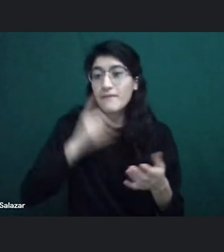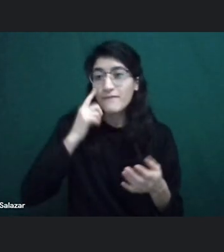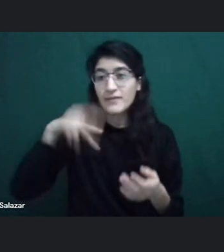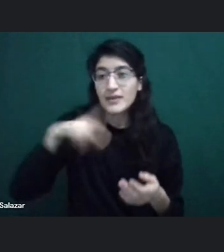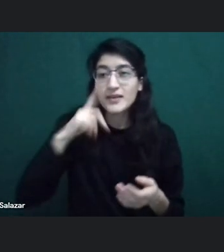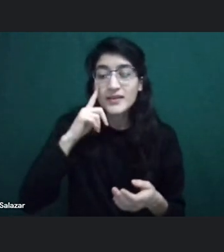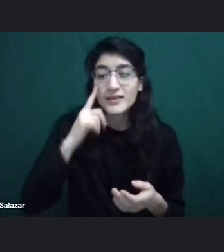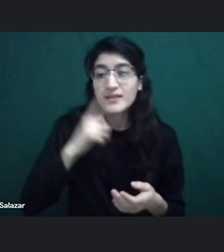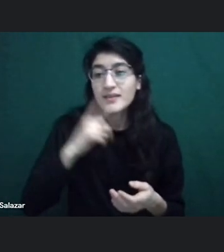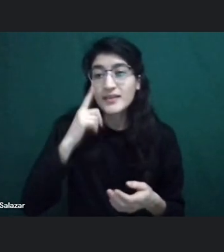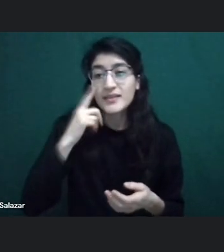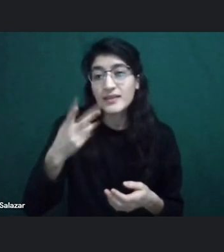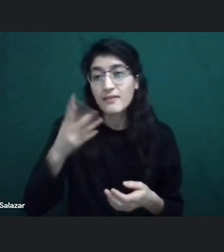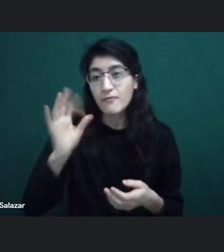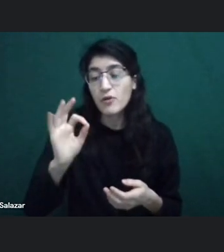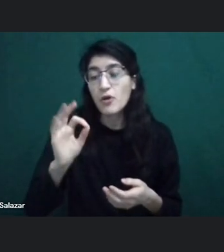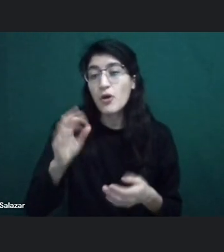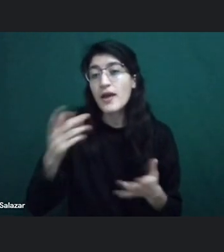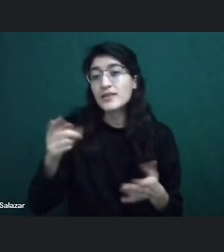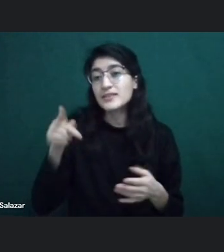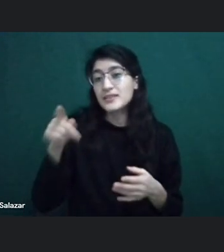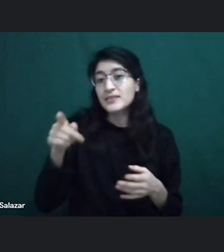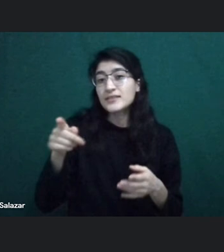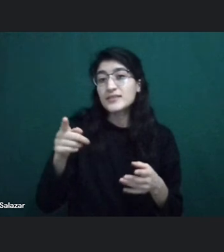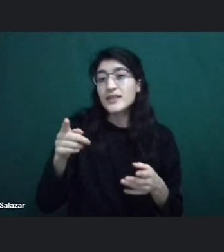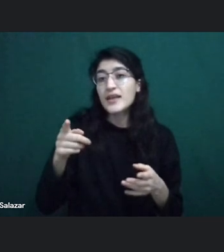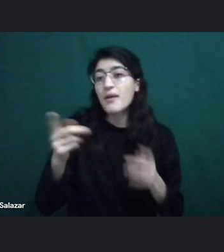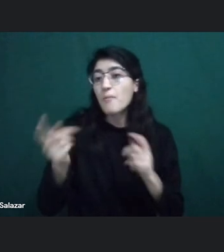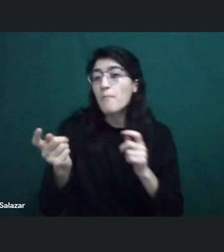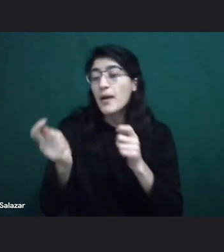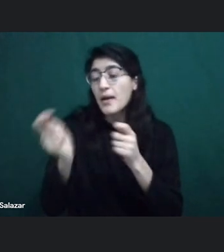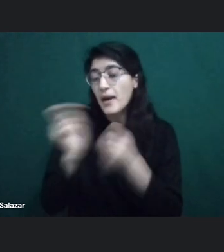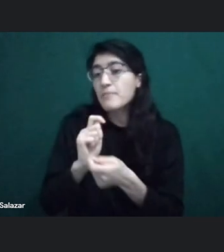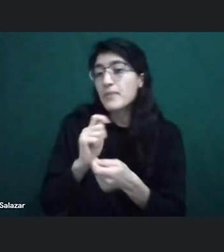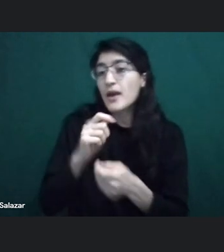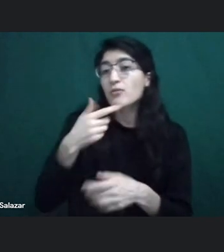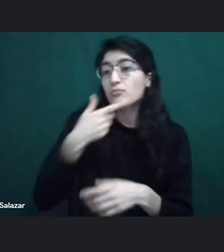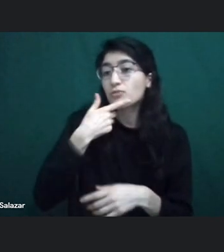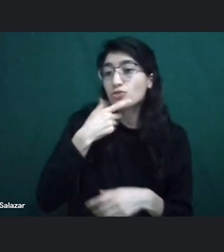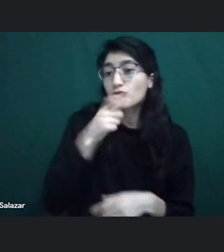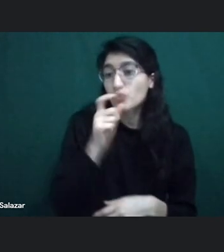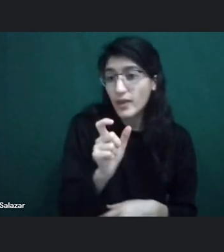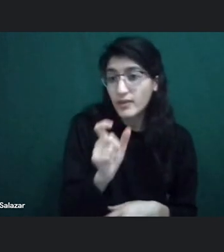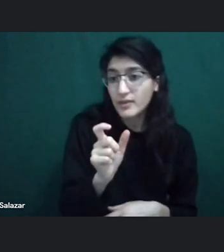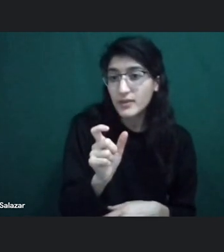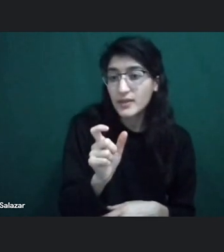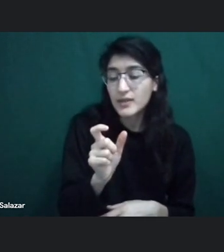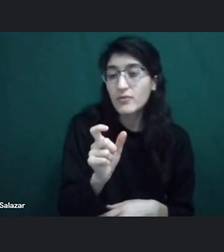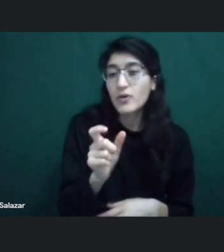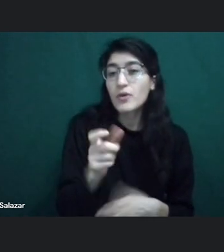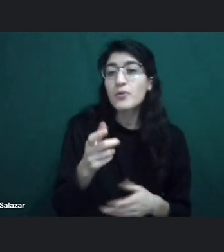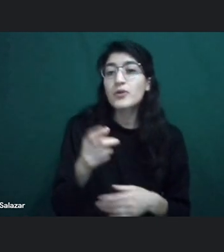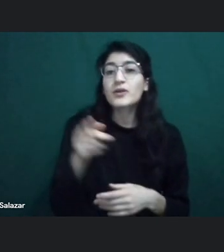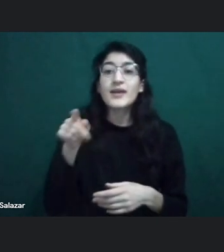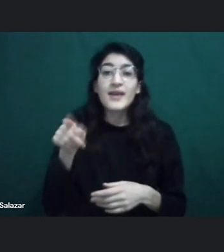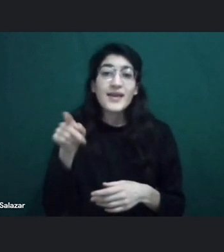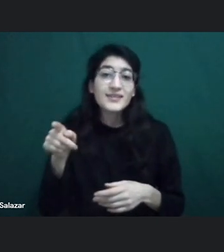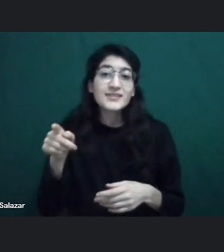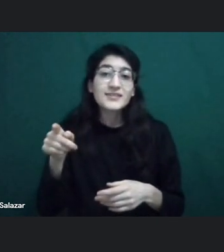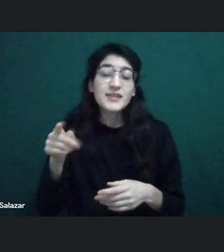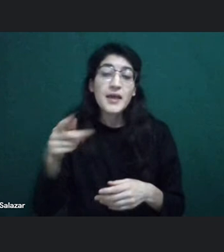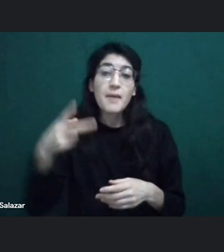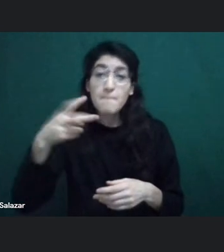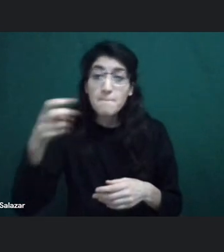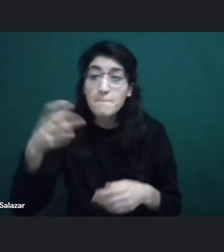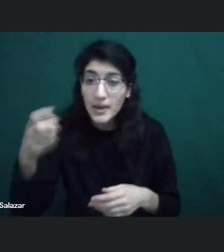y también queda bien. ¿Por qué? Porque el infinitivo, si bien es un verbo sin conjugar.